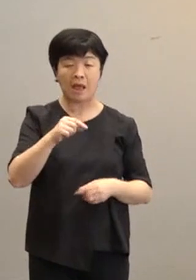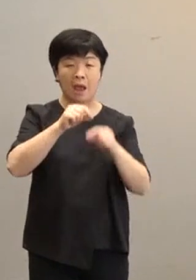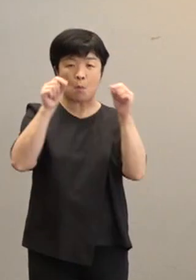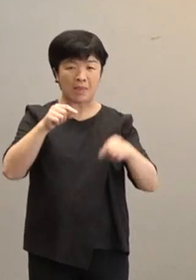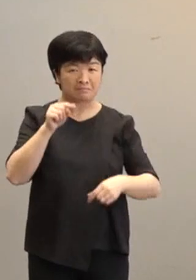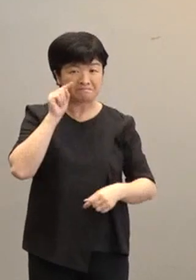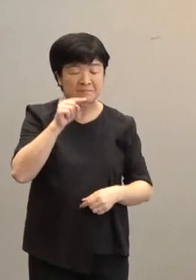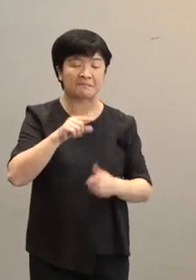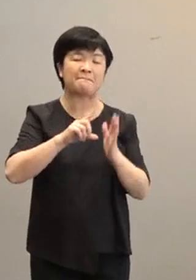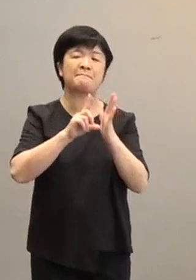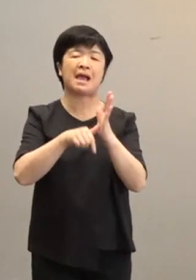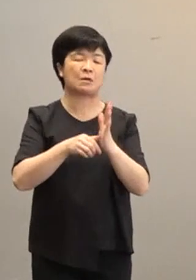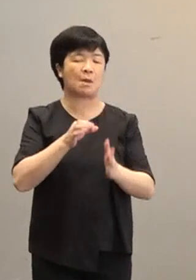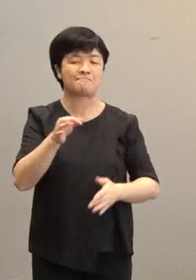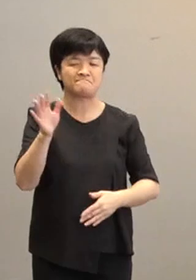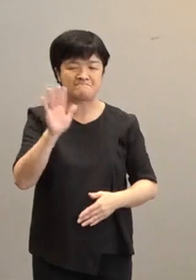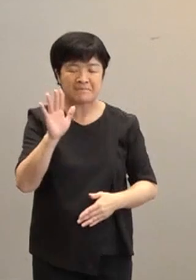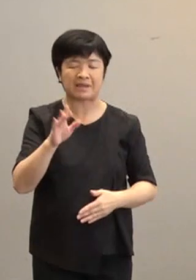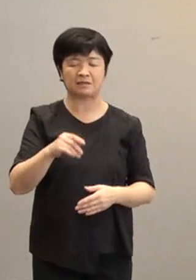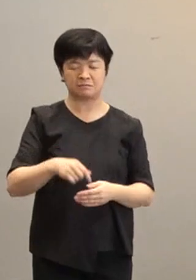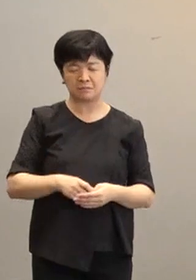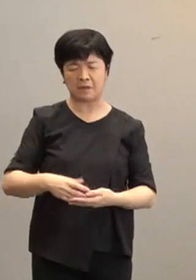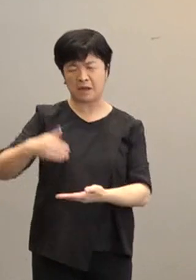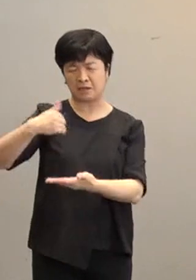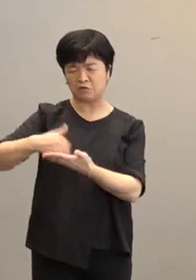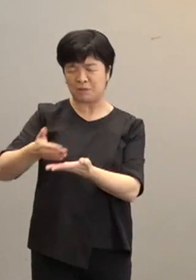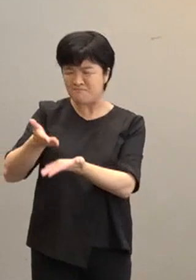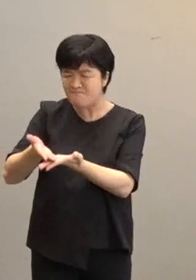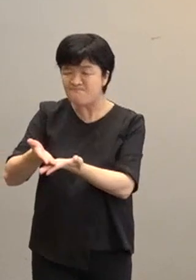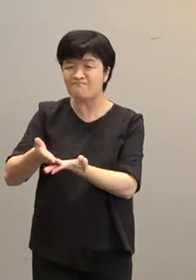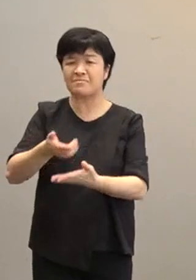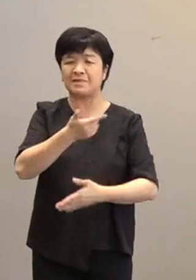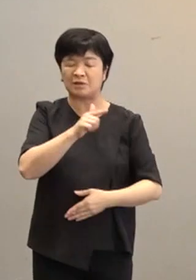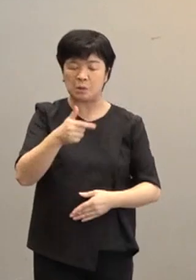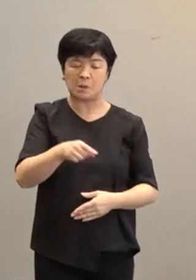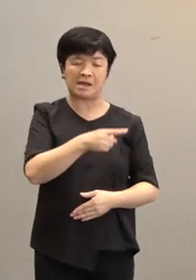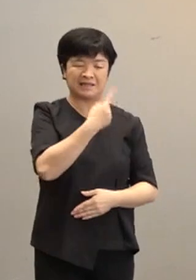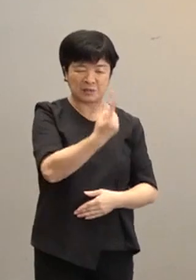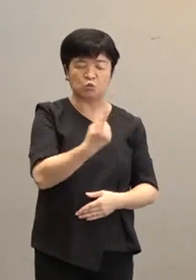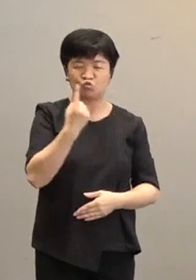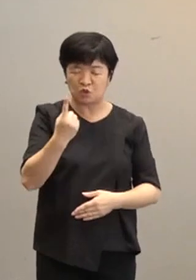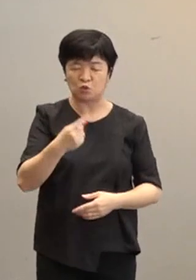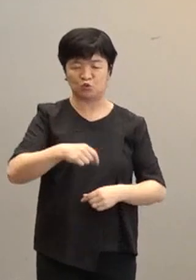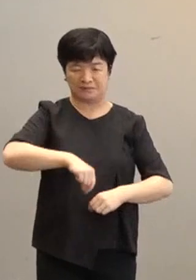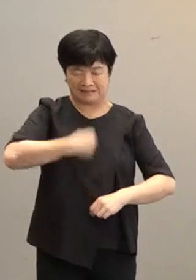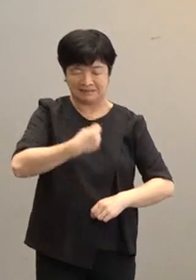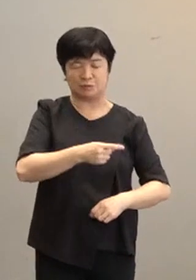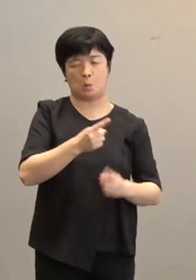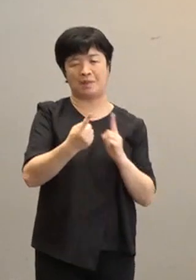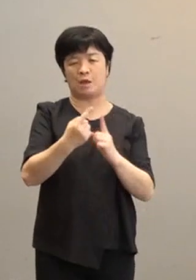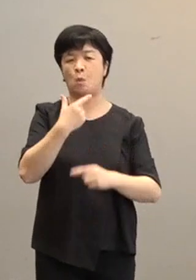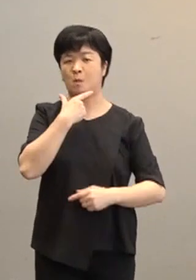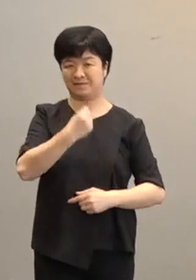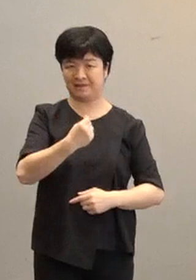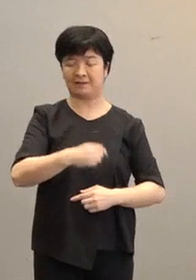であったり、詳しい説明を求めていくなどですね、一つ一つ適正に対応していきたいというふうに考えています。